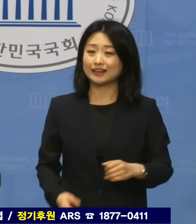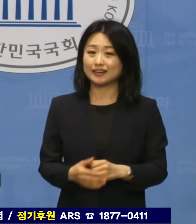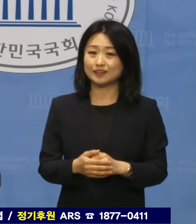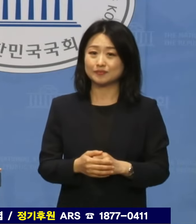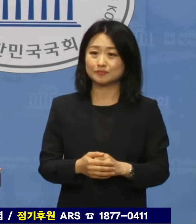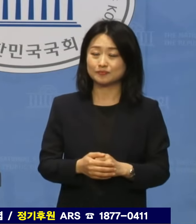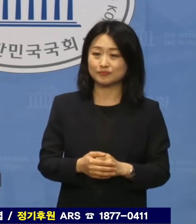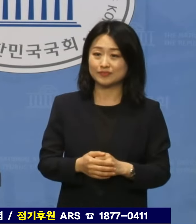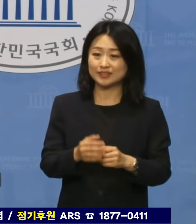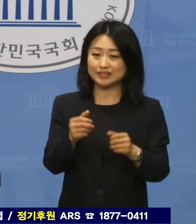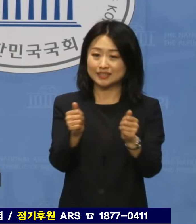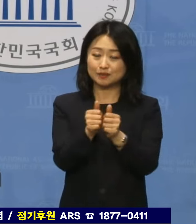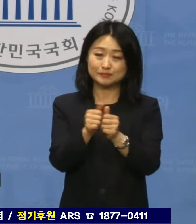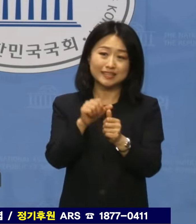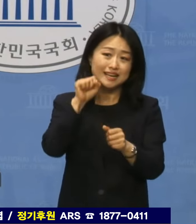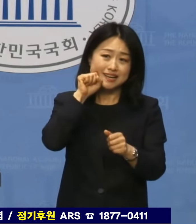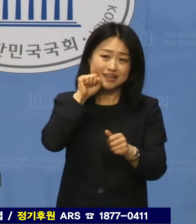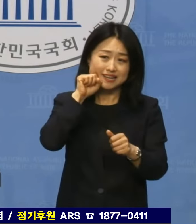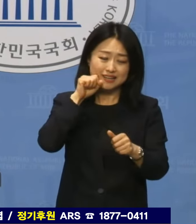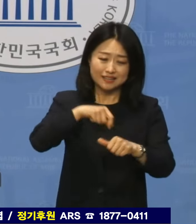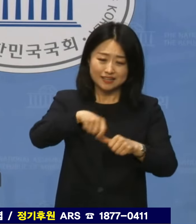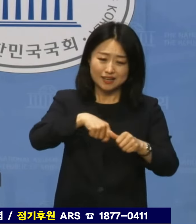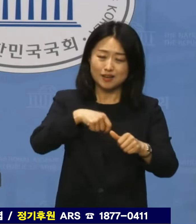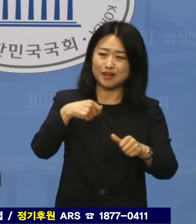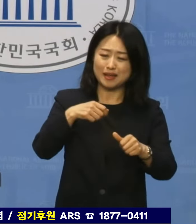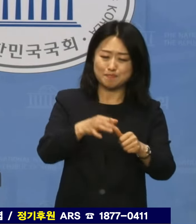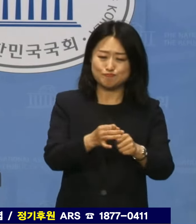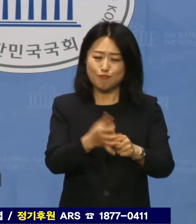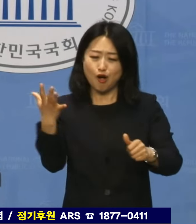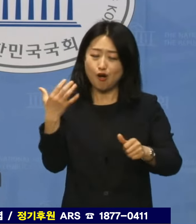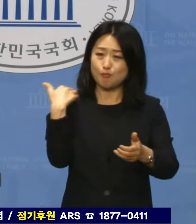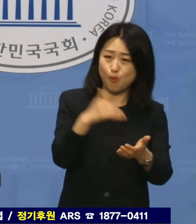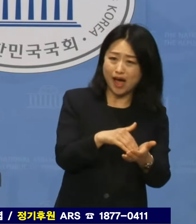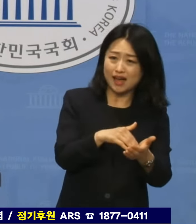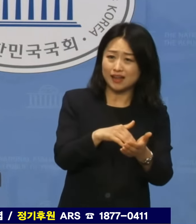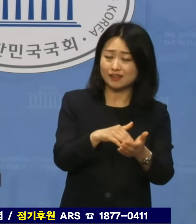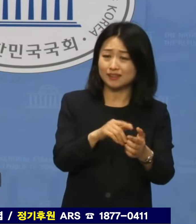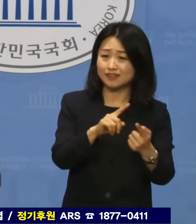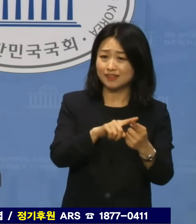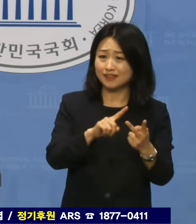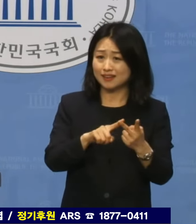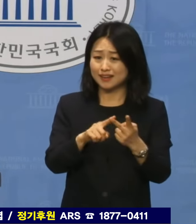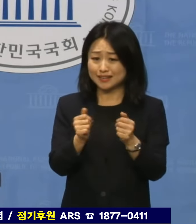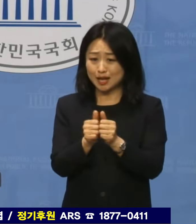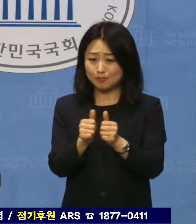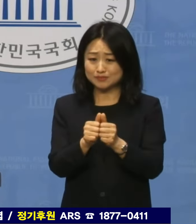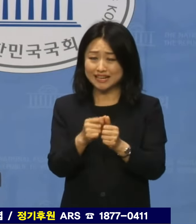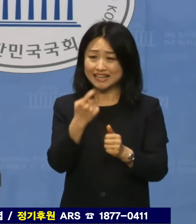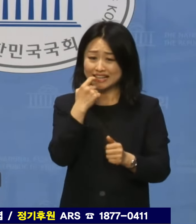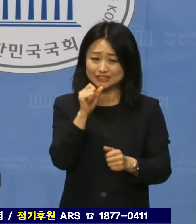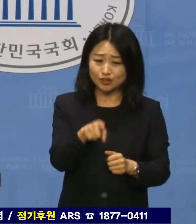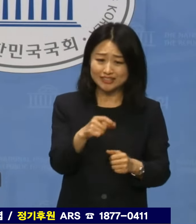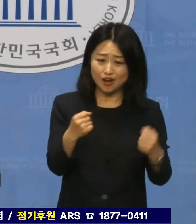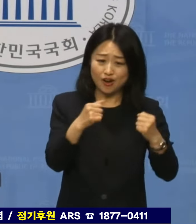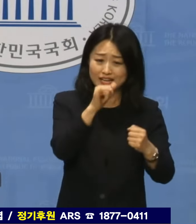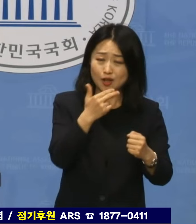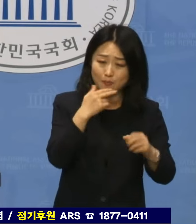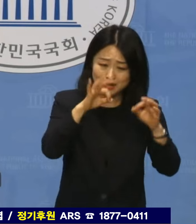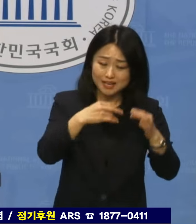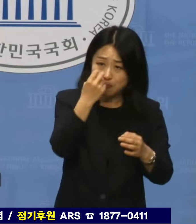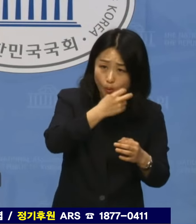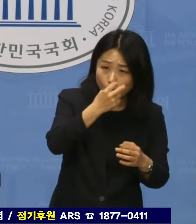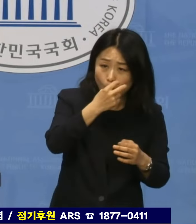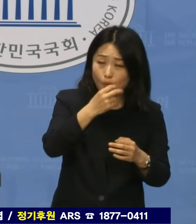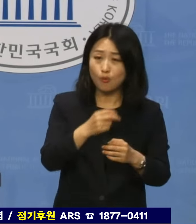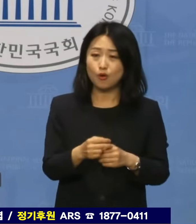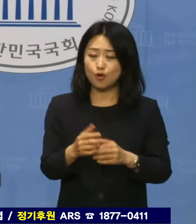정관과 난관을 복원하고 여자아이들이 학교에 일찍 들어가고 남성들은 정자 건강성을 자가 진단하고 전